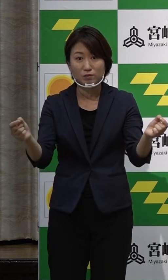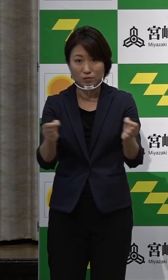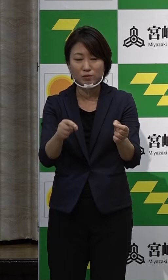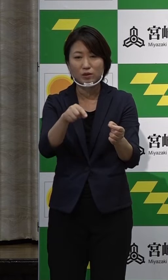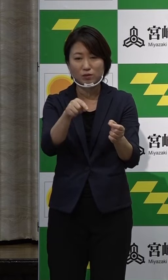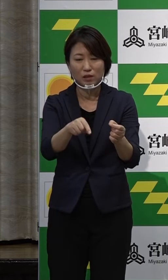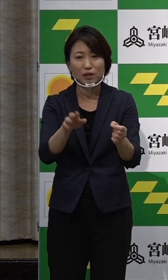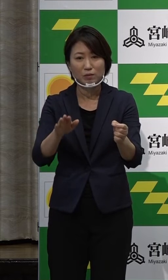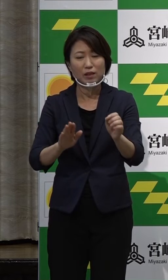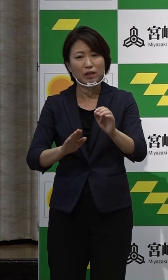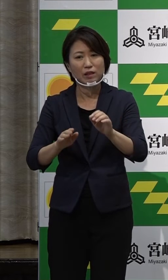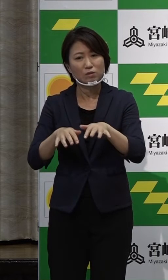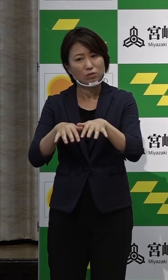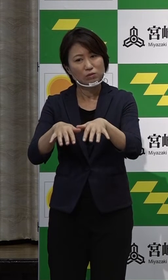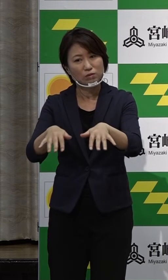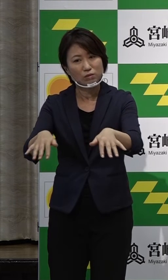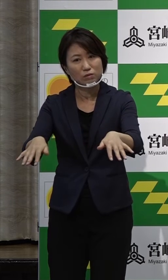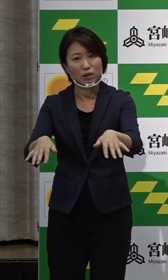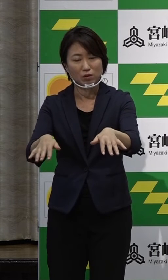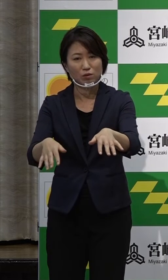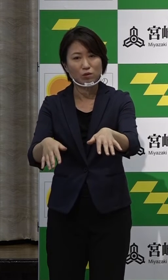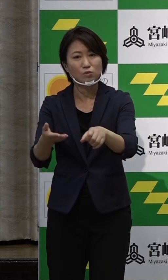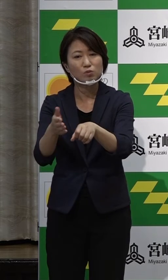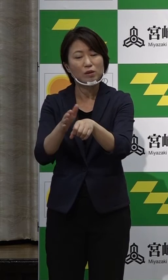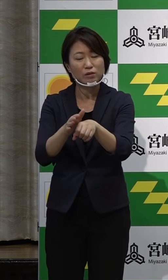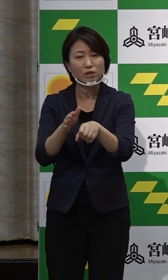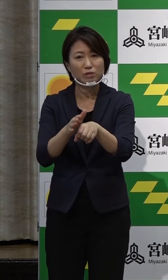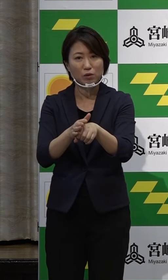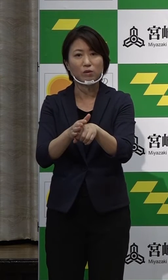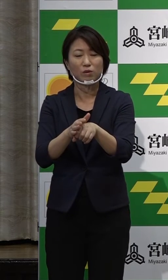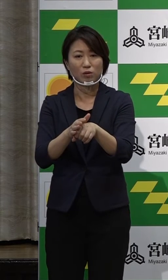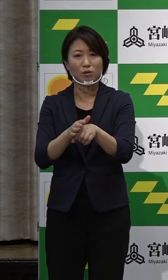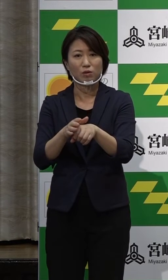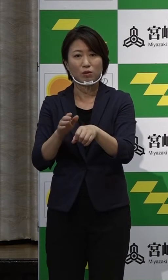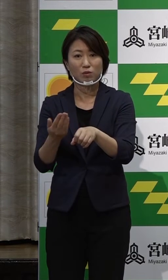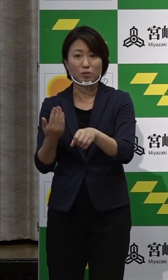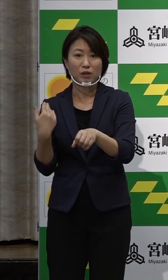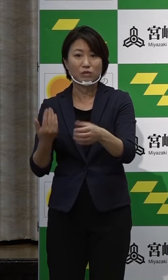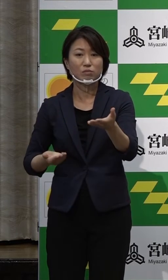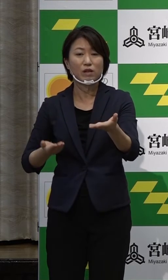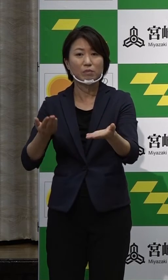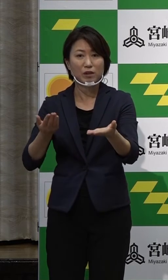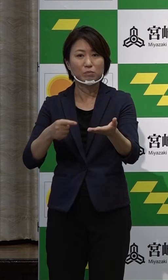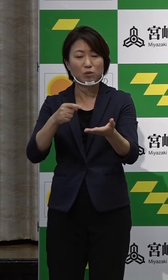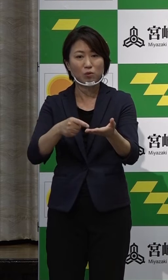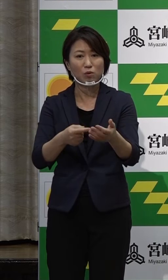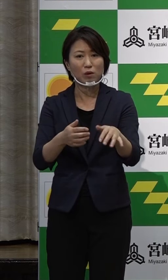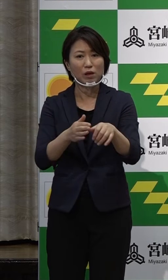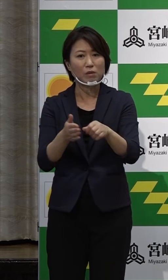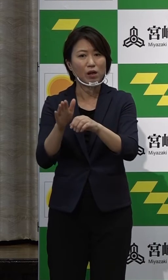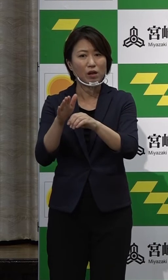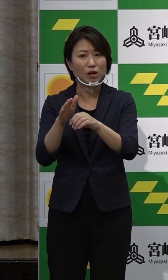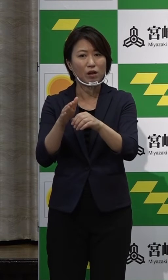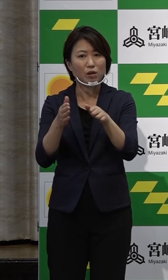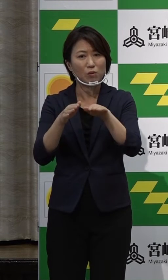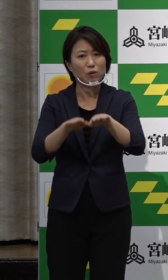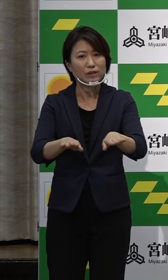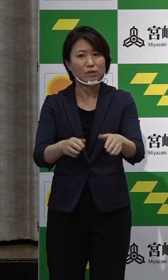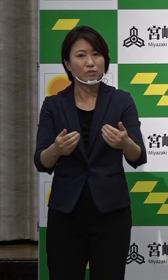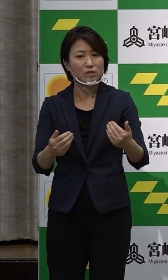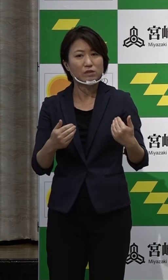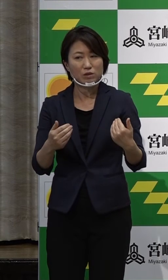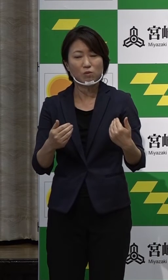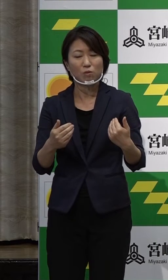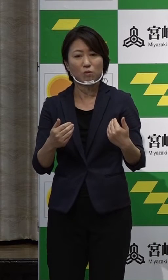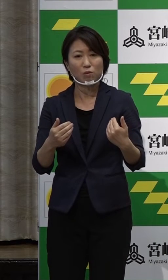感染の広がり状況を考えると第3波第4波の時のような、そこを抑えるという強い必要性という